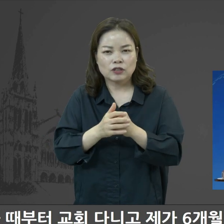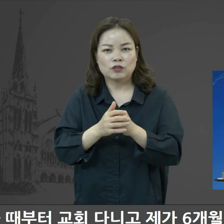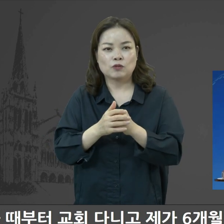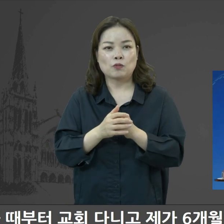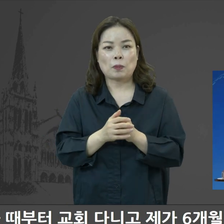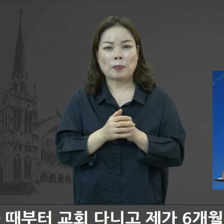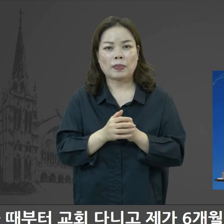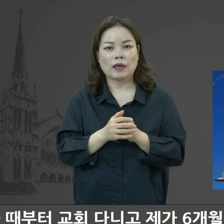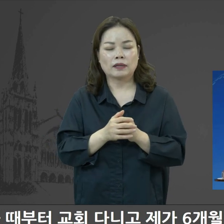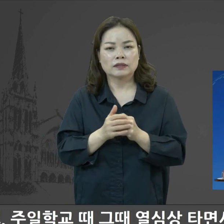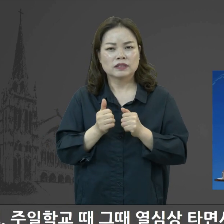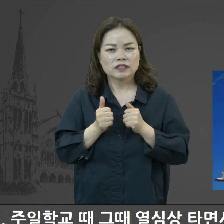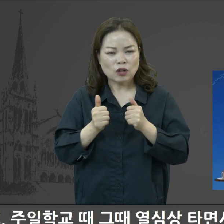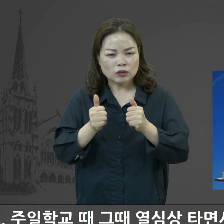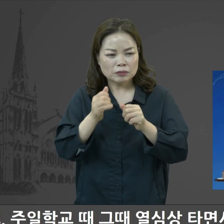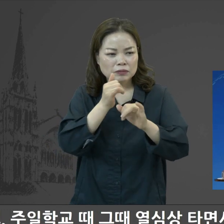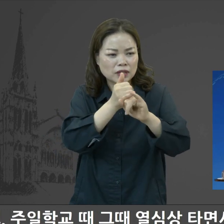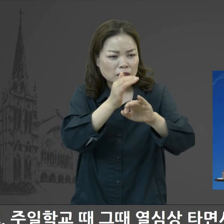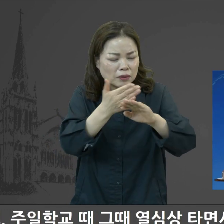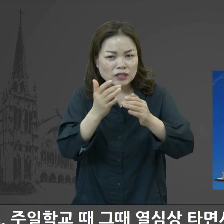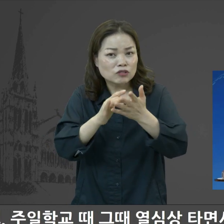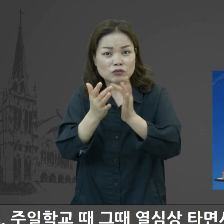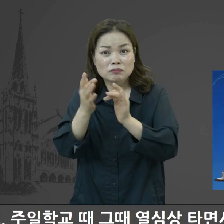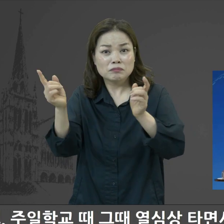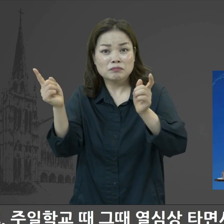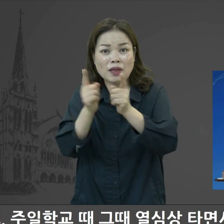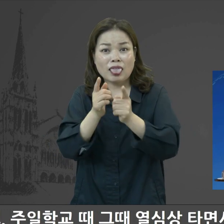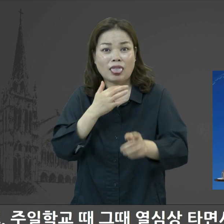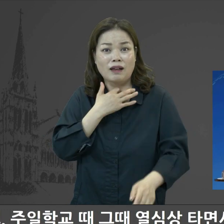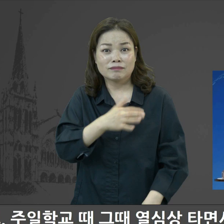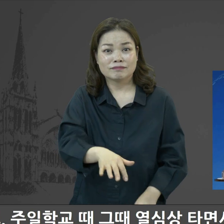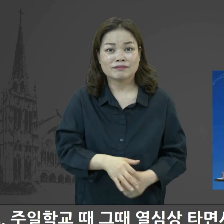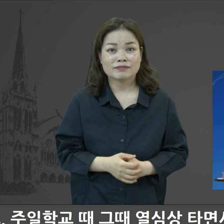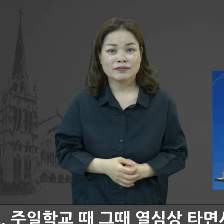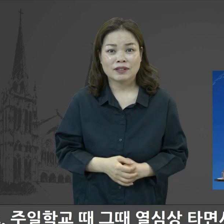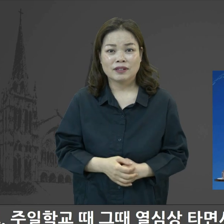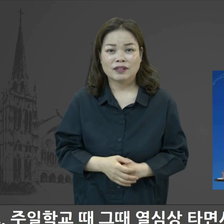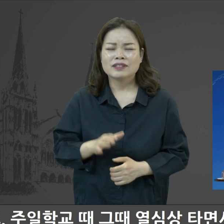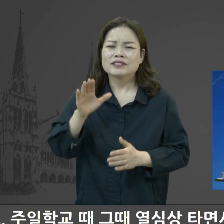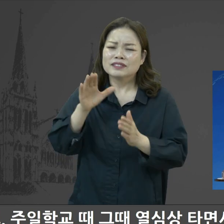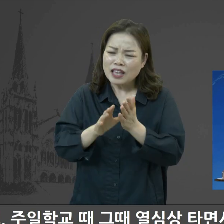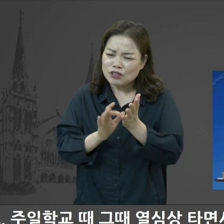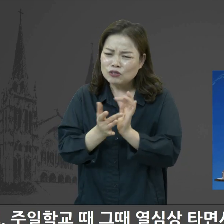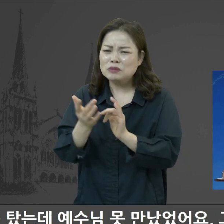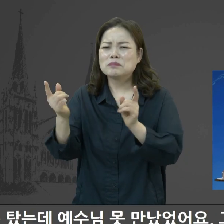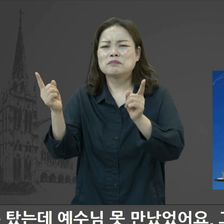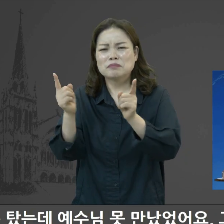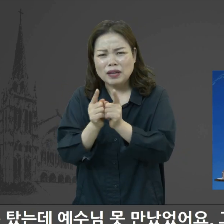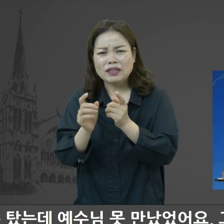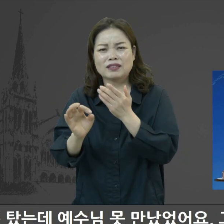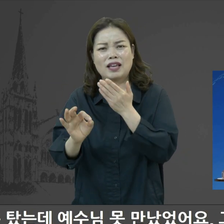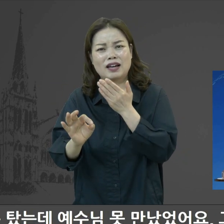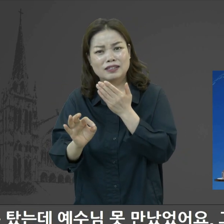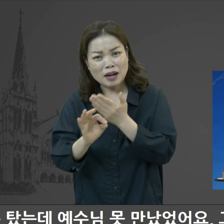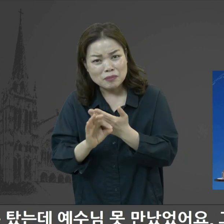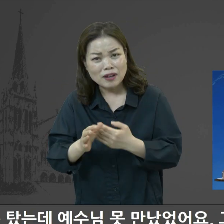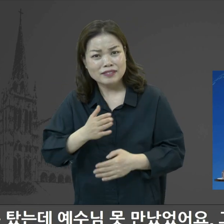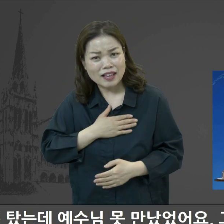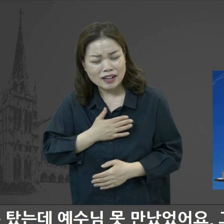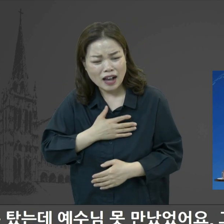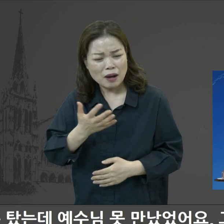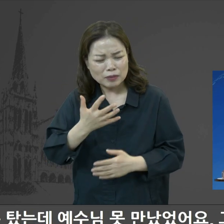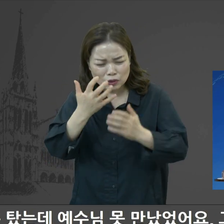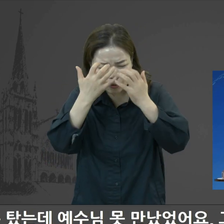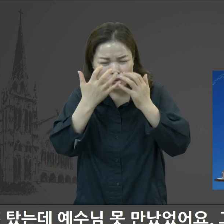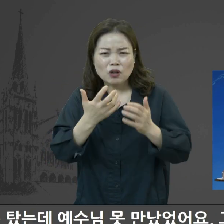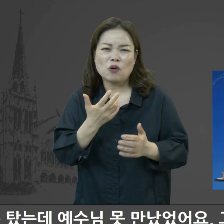다녔어요. 근데 열심상은 탔는데 예수님 못 만났었어요. 그때 내가 그때 예수님 만났더라면, 내가 그렇게 아파서